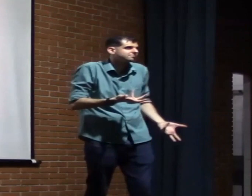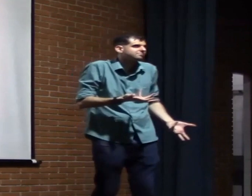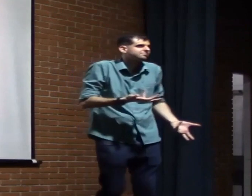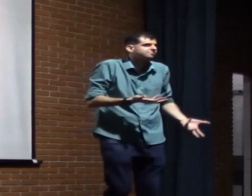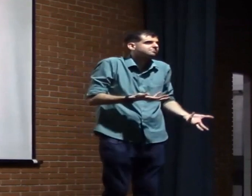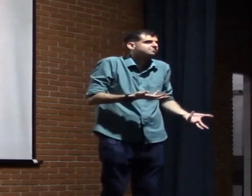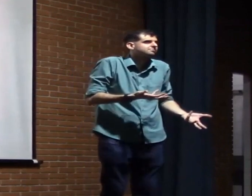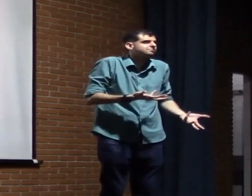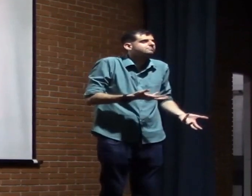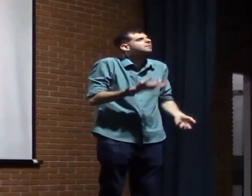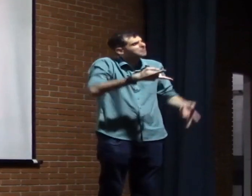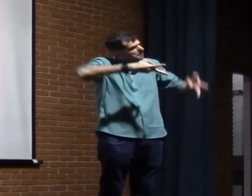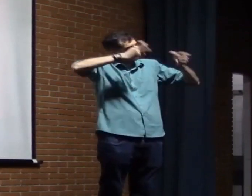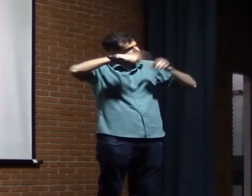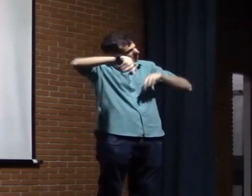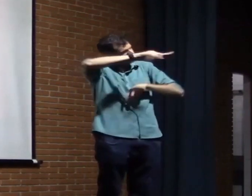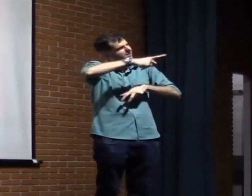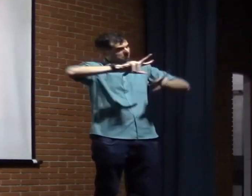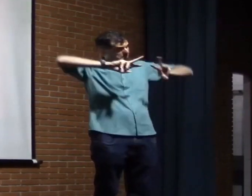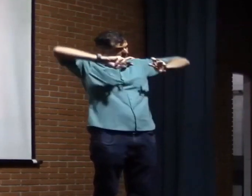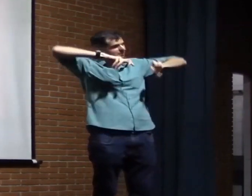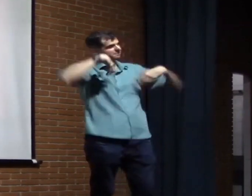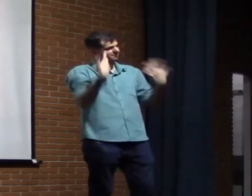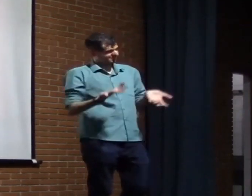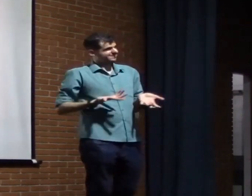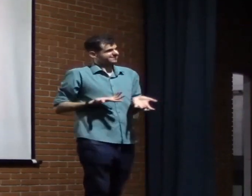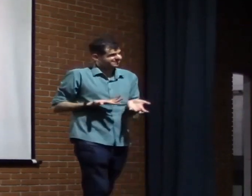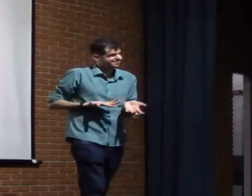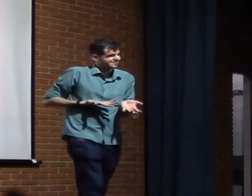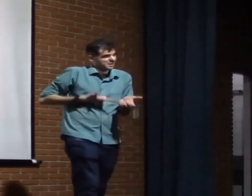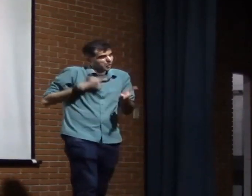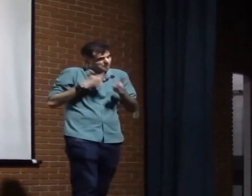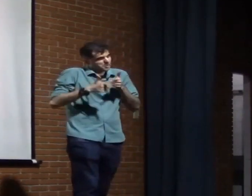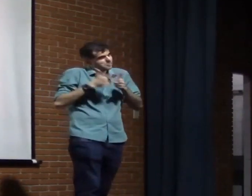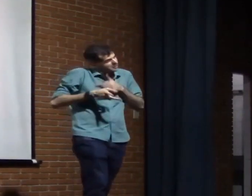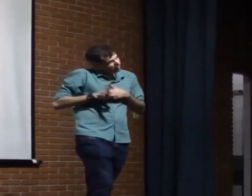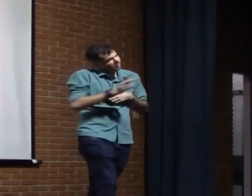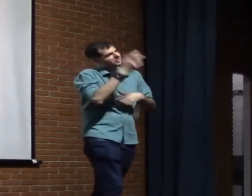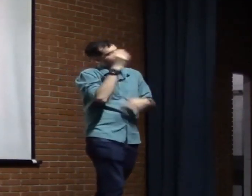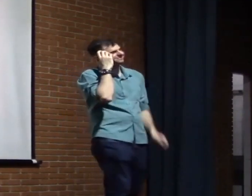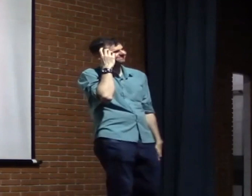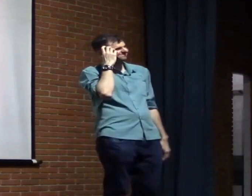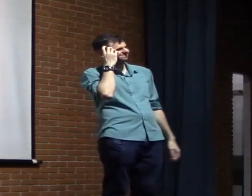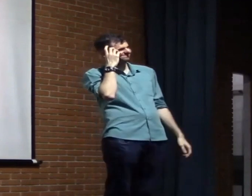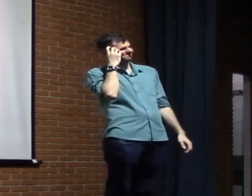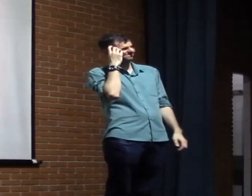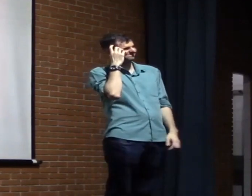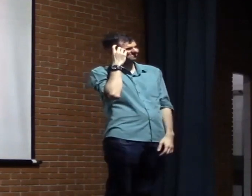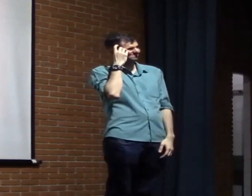nada. Então vocês percebem a minha situação? Vocês percebem o meu problema, como ele